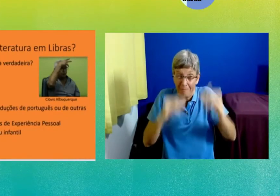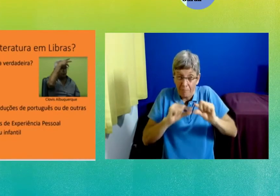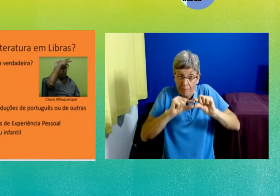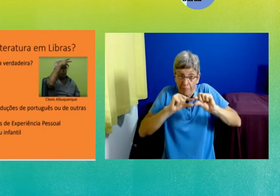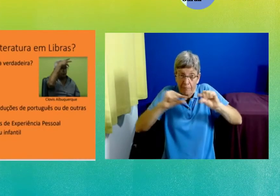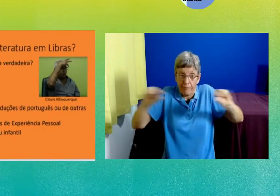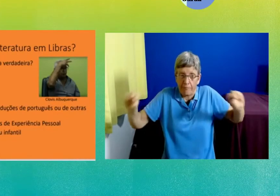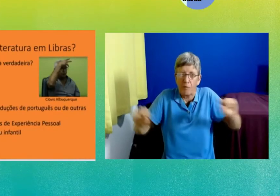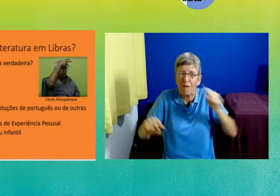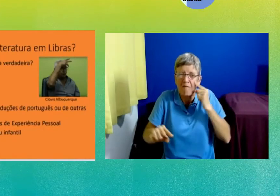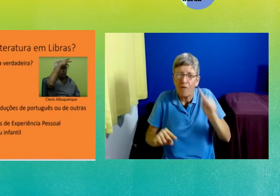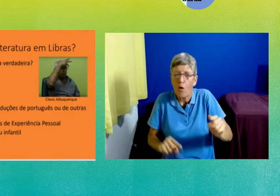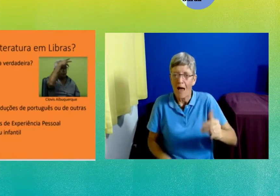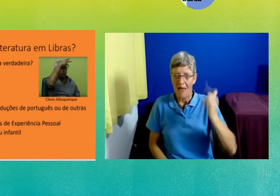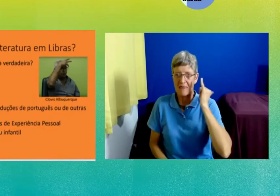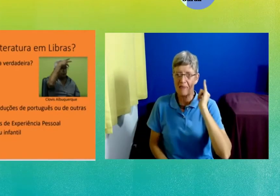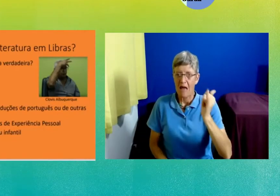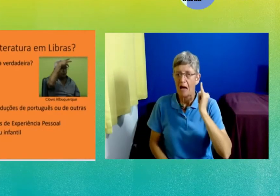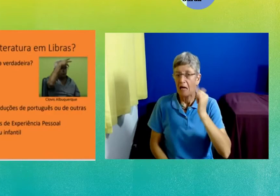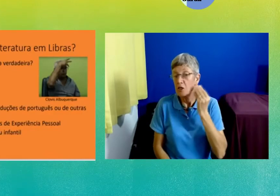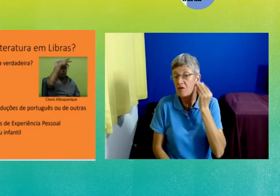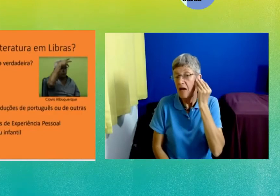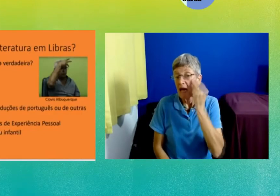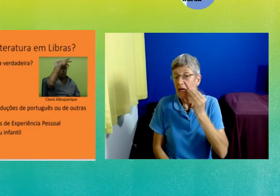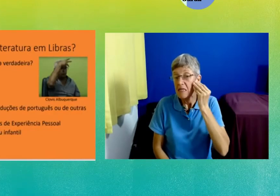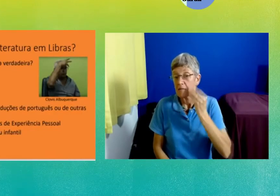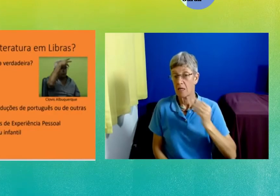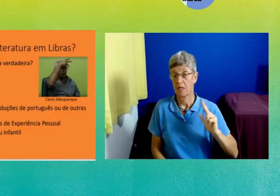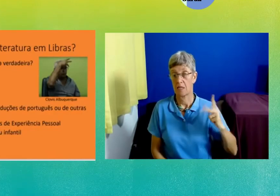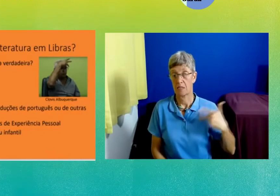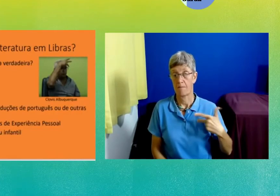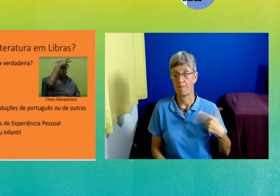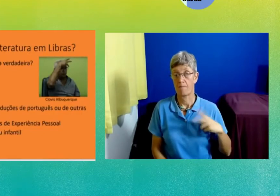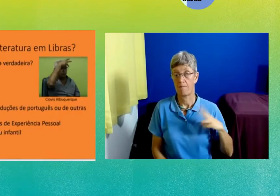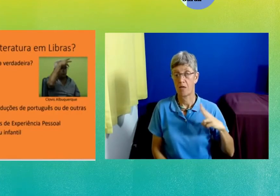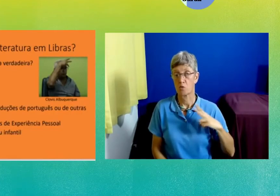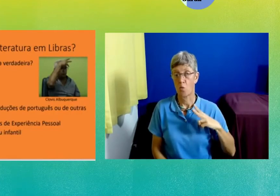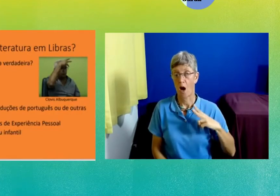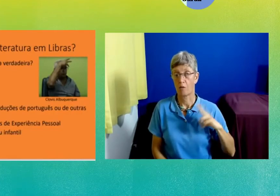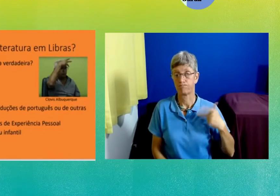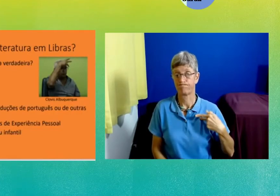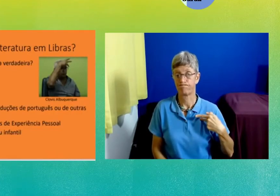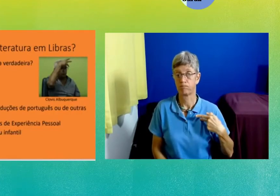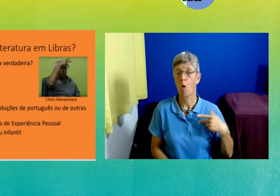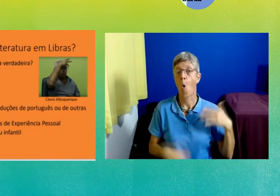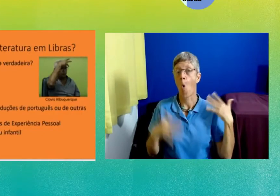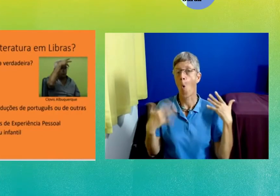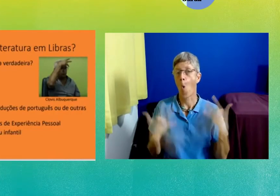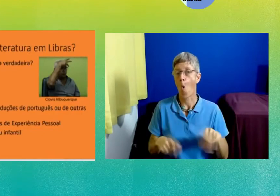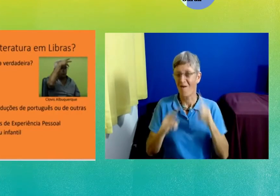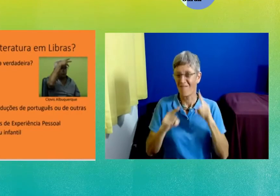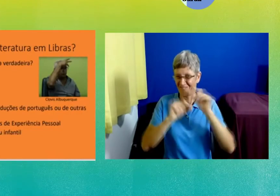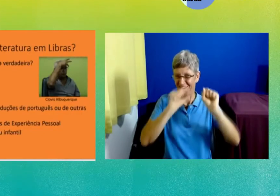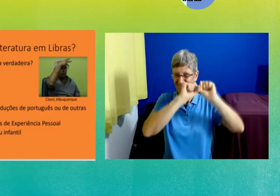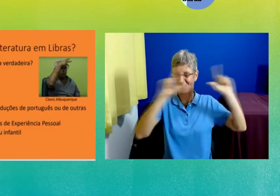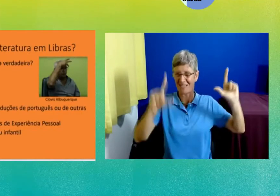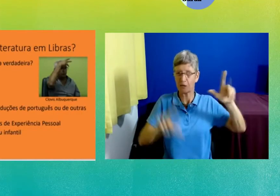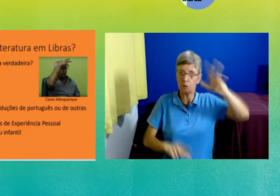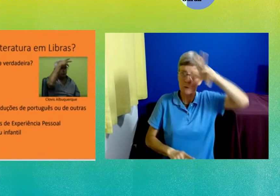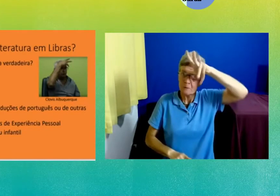ali e alterar para que consiga fazer ali a contação.